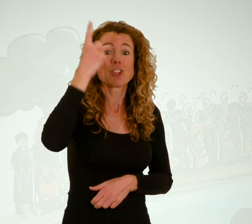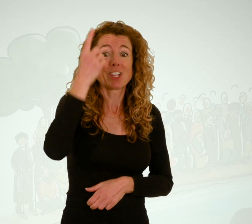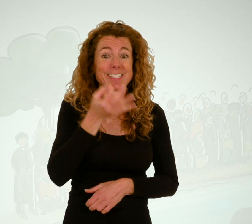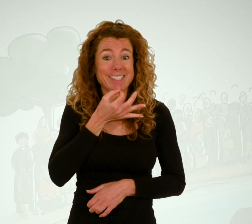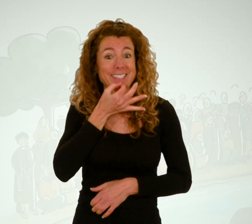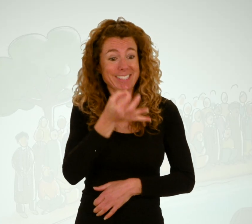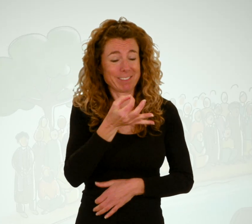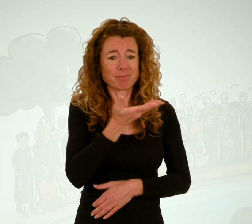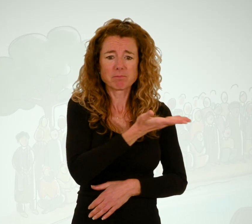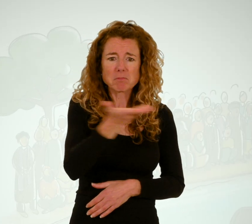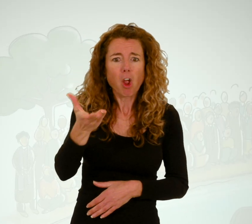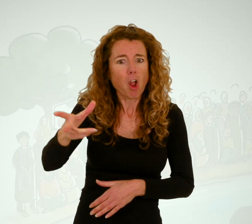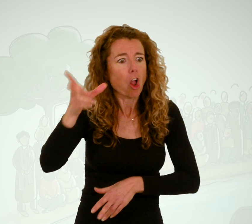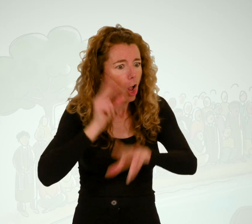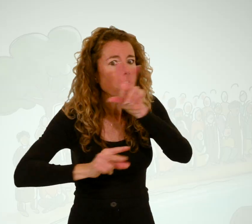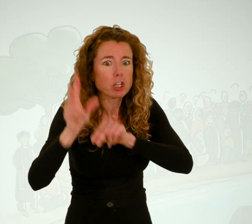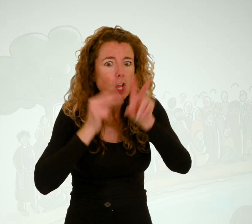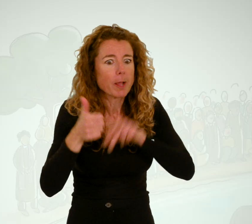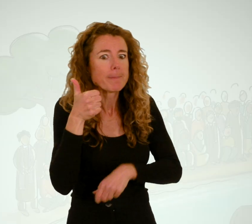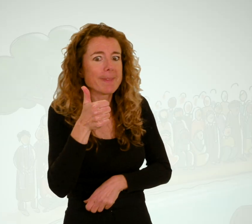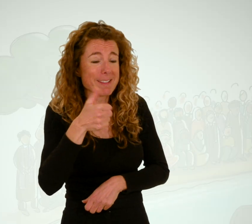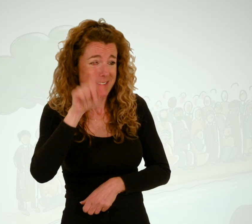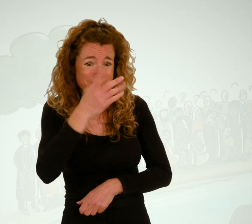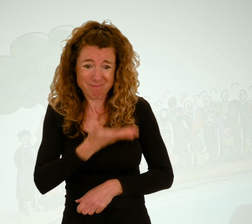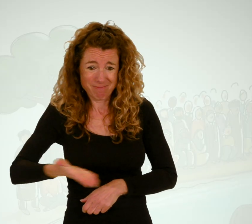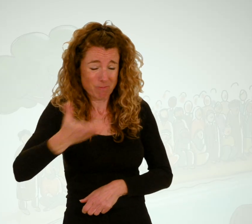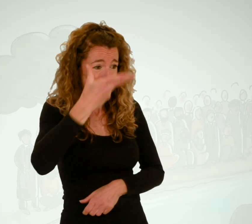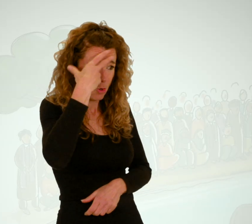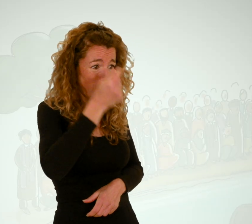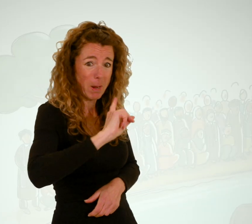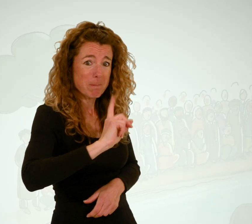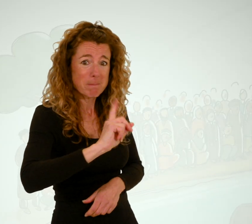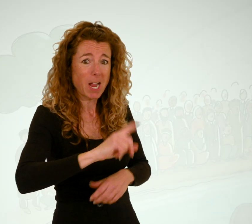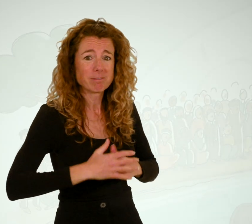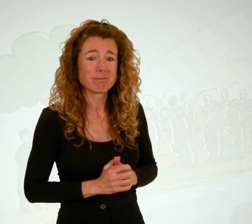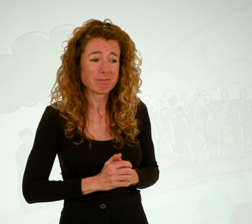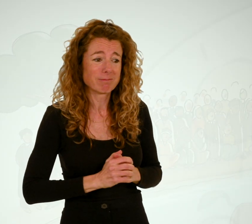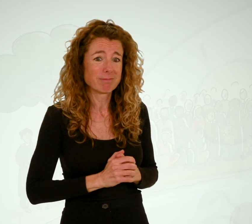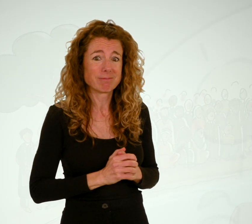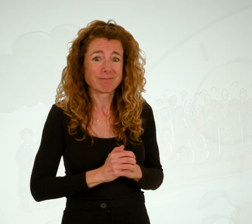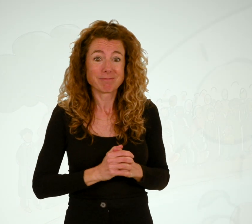Dieu dit: Vous entendrez bien, mais vous ne comprendrez pas. Vous regarderez bien, mais vous ne verrez pas.